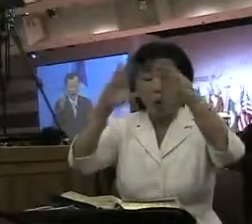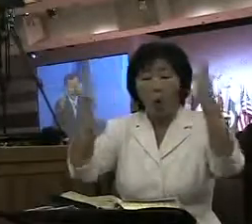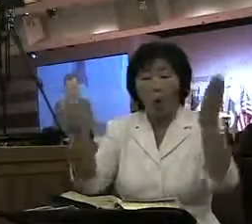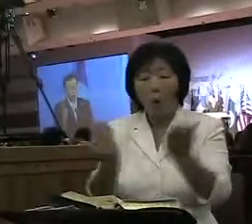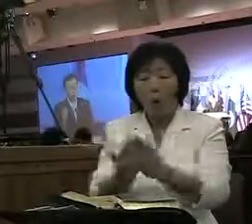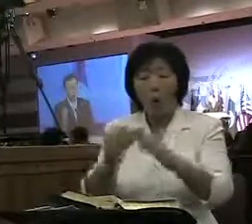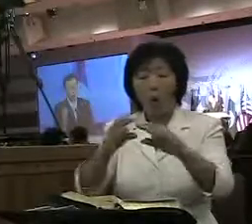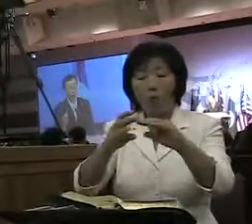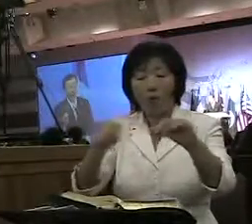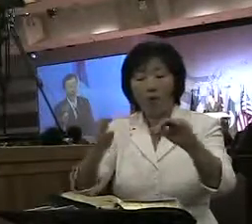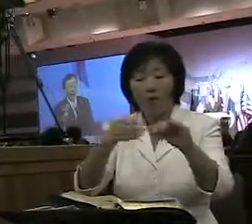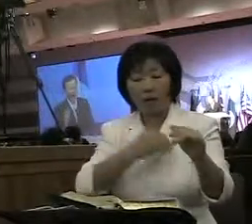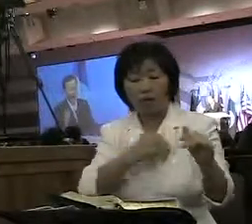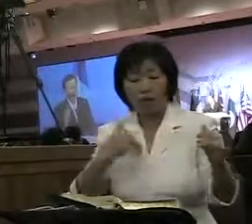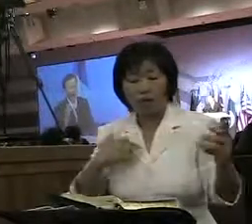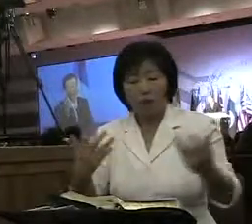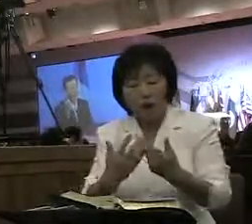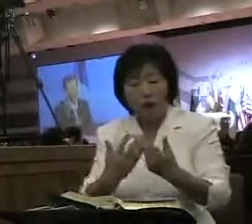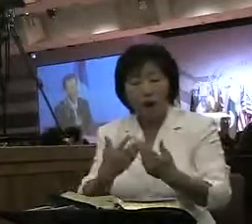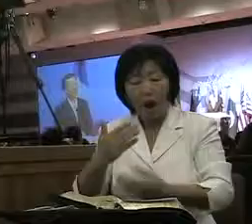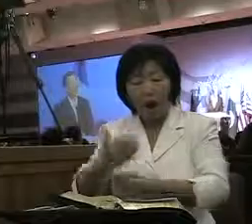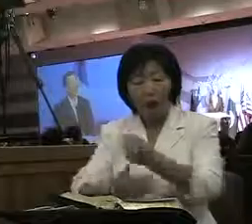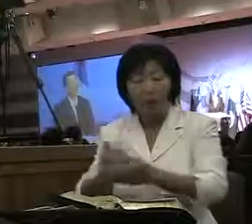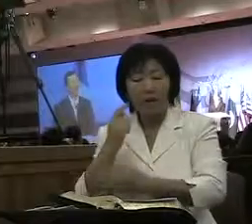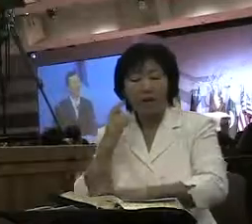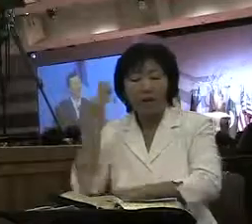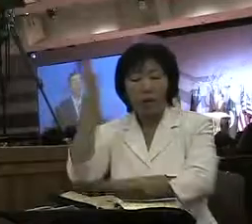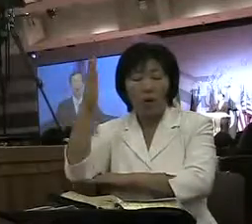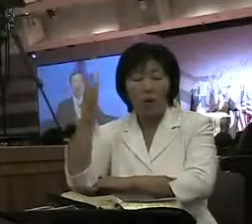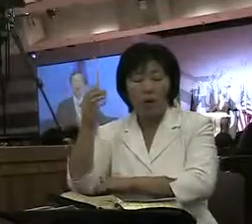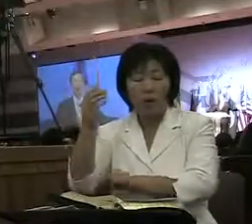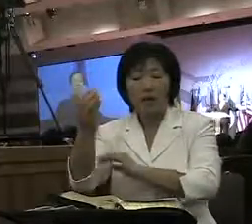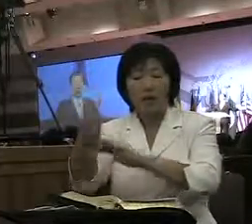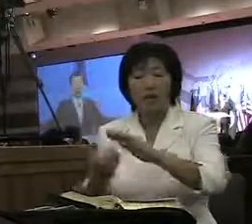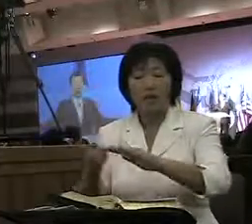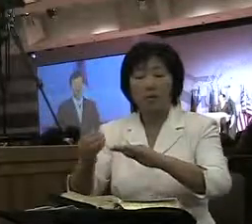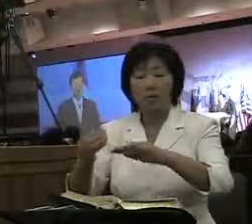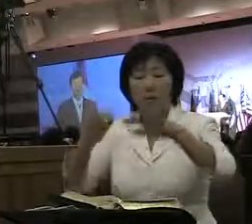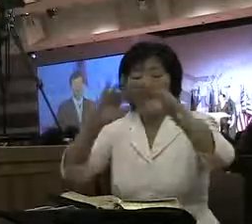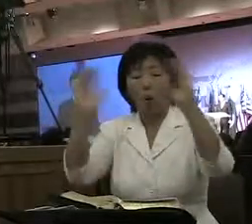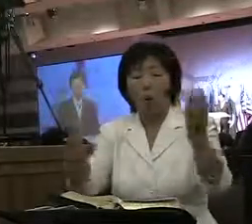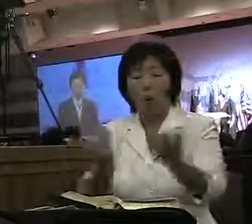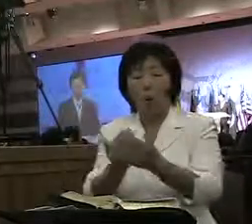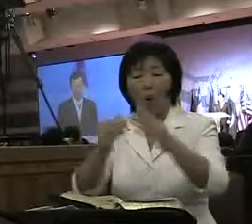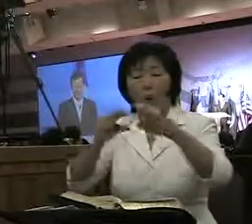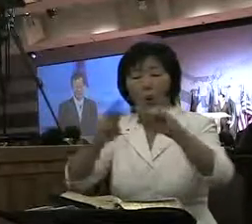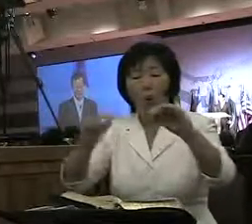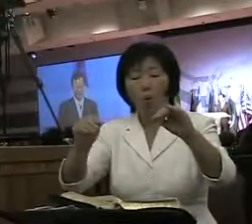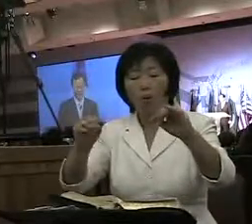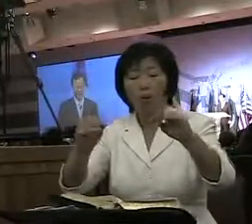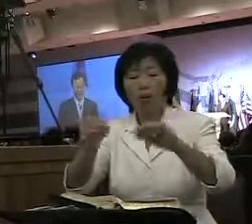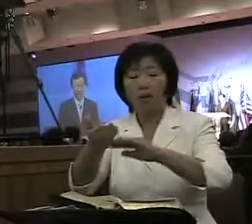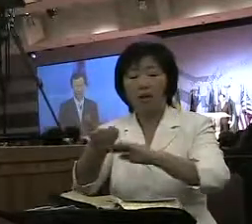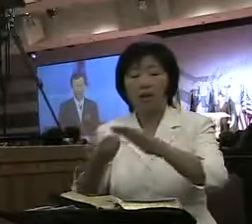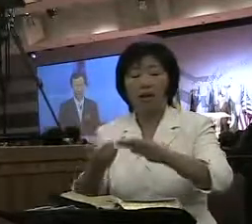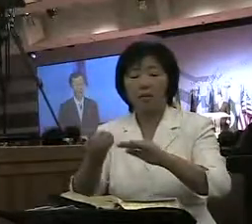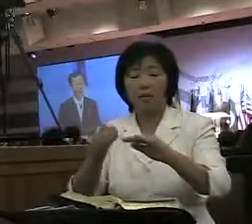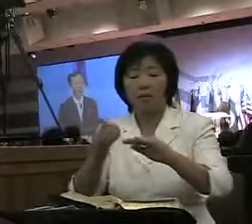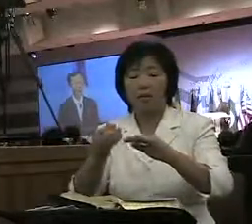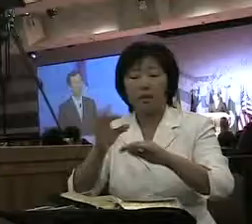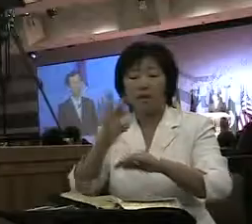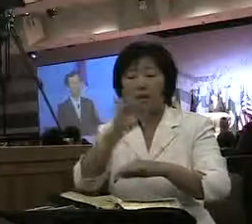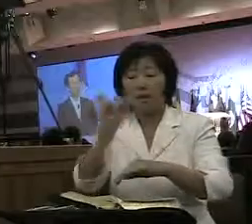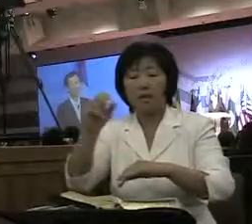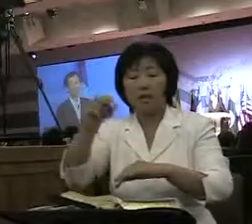땅에 충만한 하나님의 영광이 이미 온 땅에 임함을 이사야는 보게